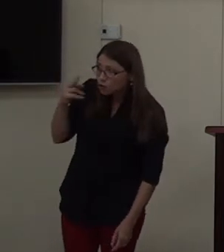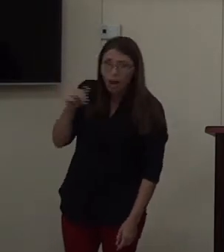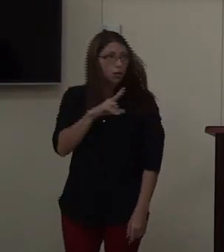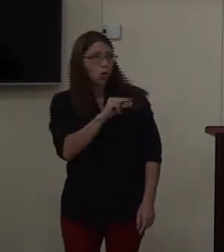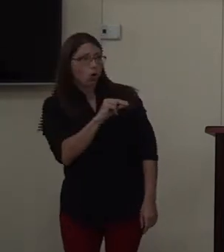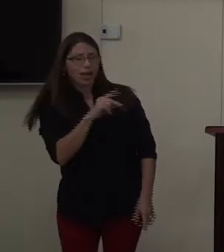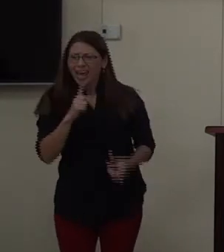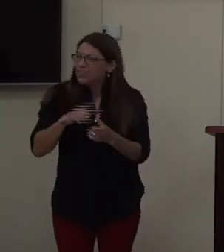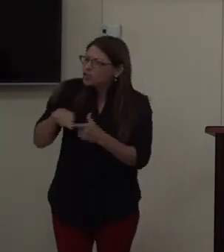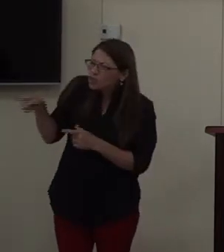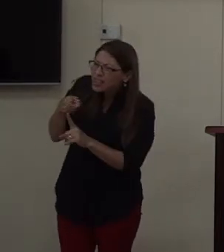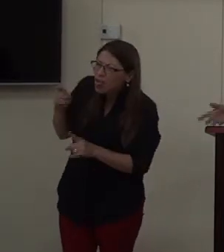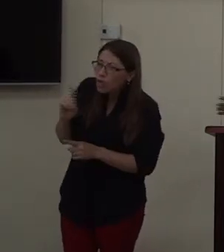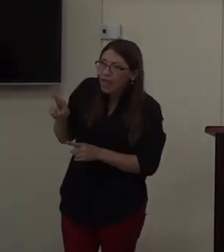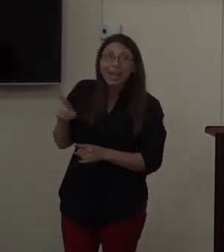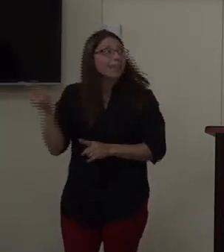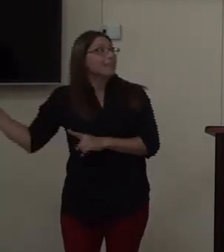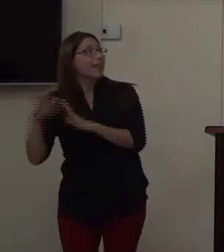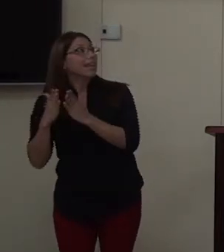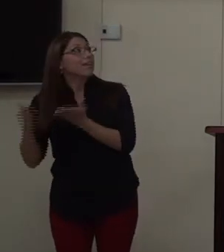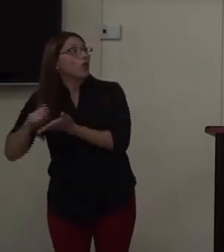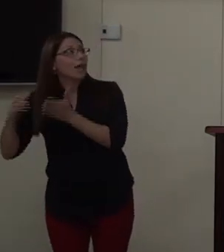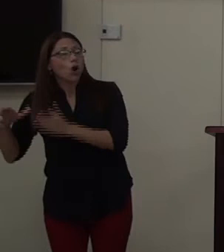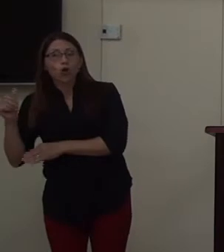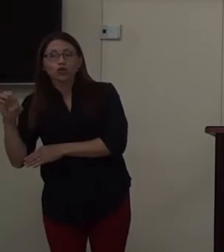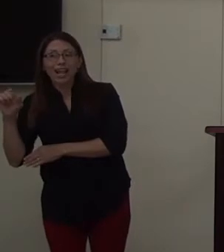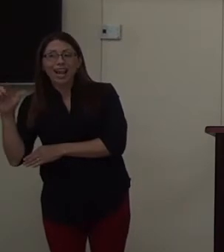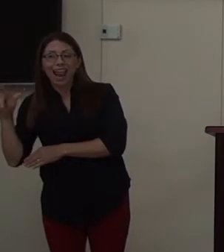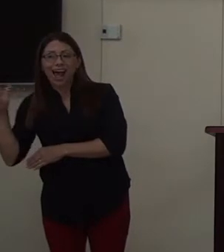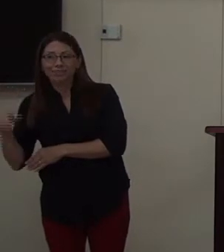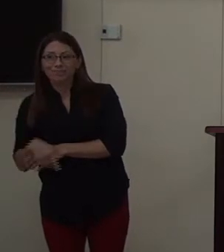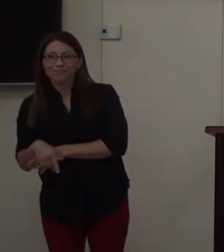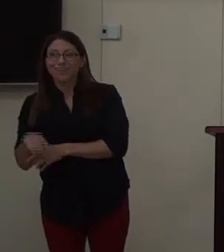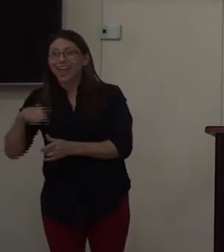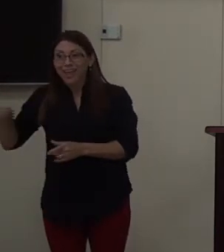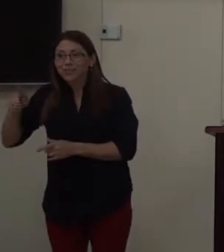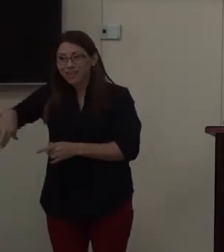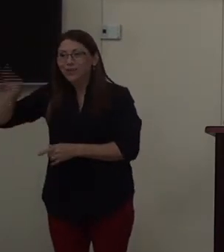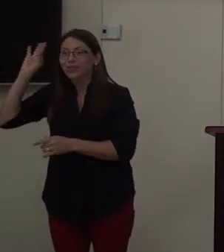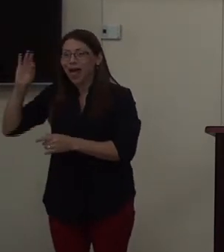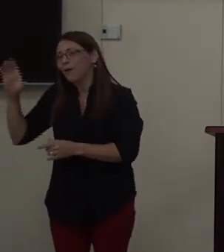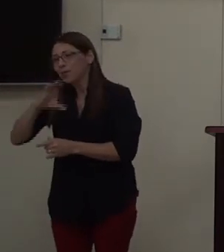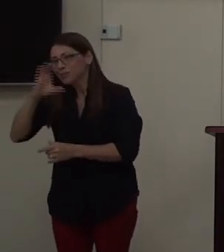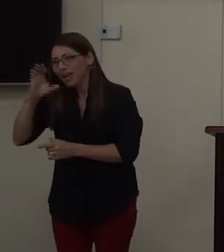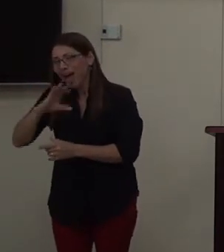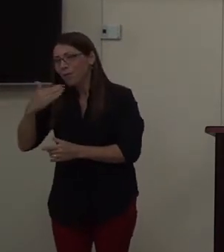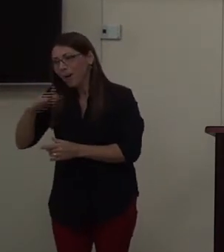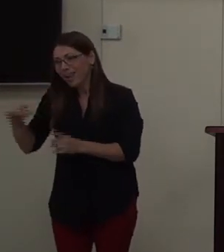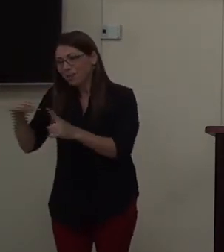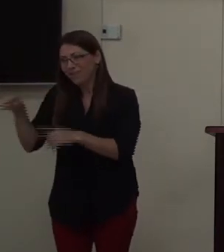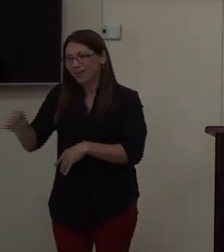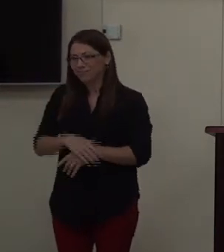no. Entonces, ¿de dónde la agarraron? Del libro de Costela. O sea, habían encontrado la palabra, habían buscado mala palabra. Muy